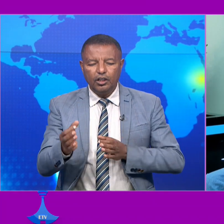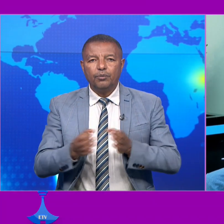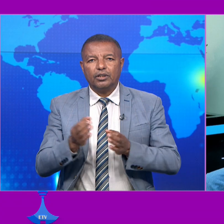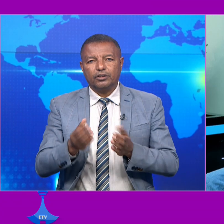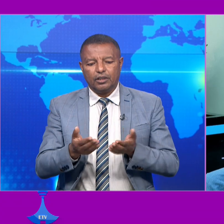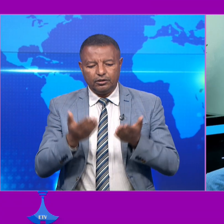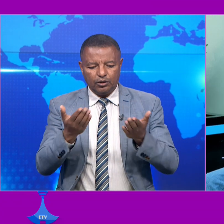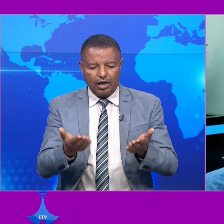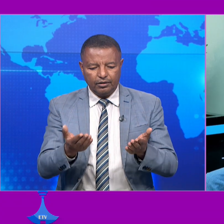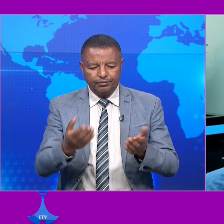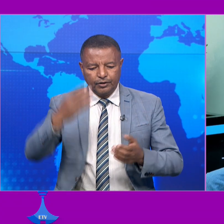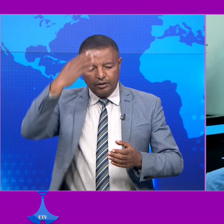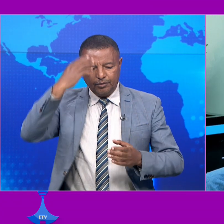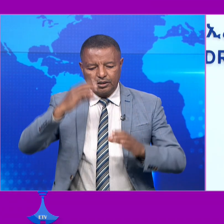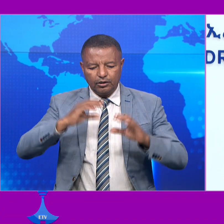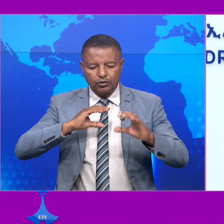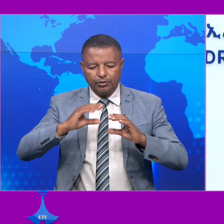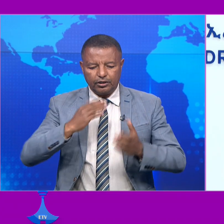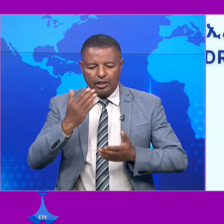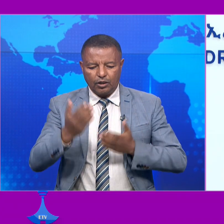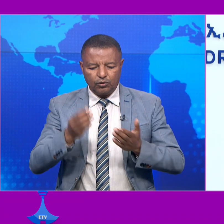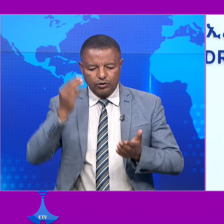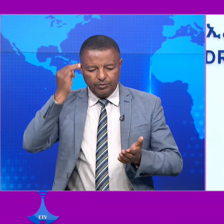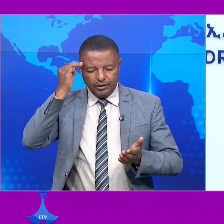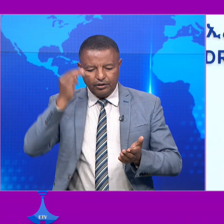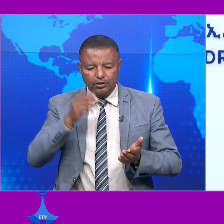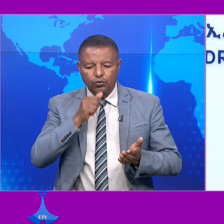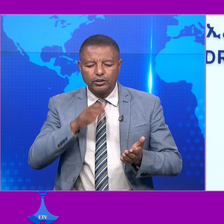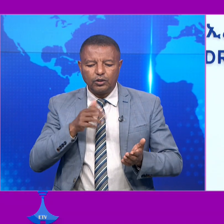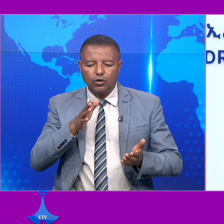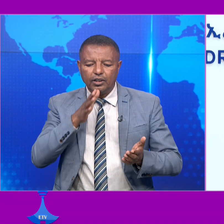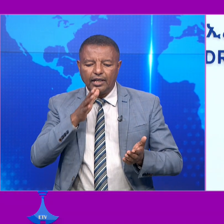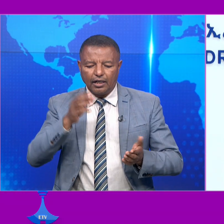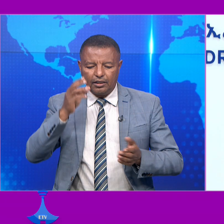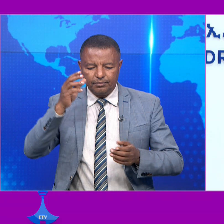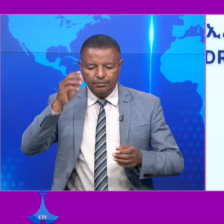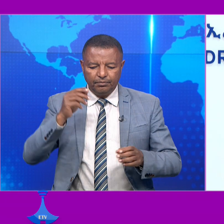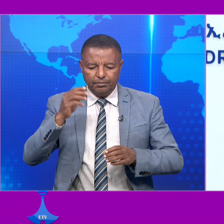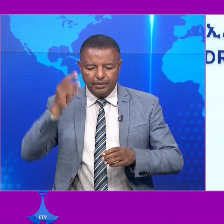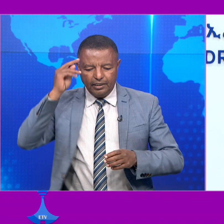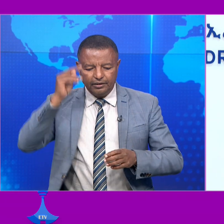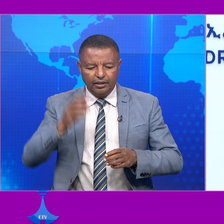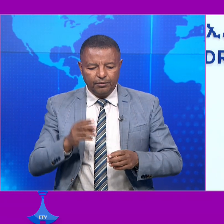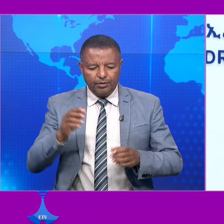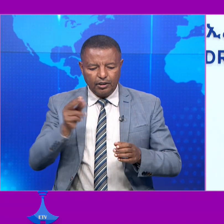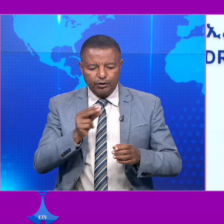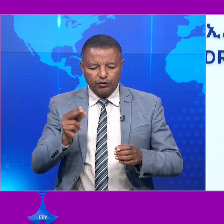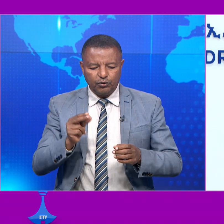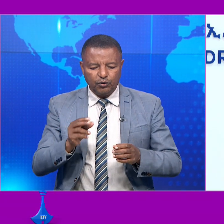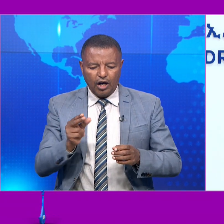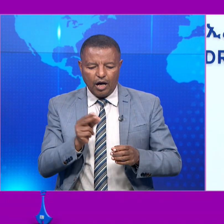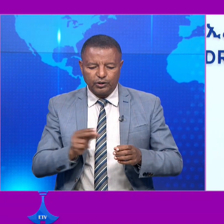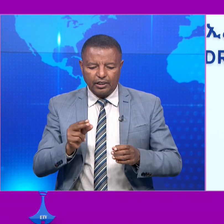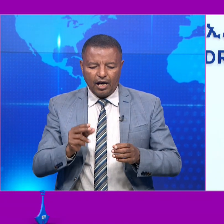አገልግሎት መግለጫ ሰጥቷል። የመንግስት ኮሚኒኬሽን አገልግሎት ሚኒስትር ወይዘሮ እናትአለም መለስ